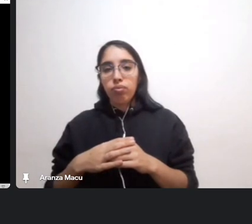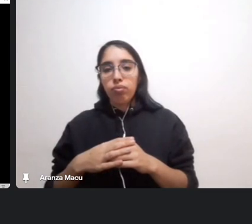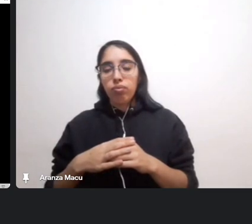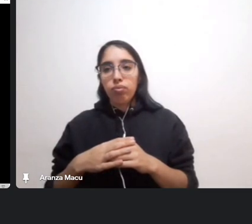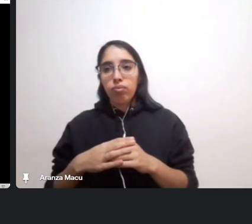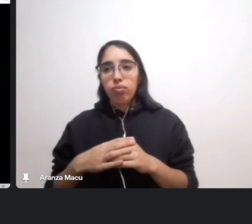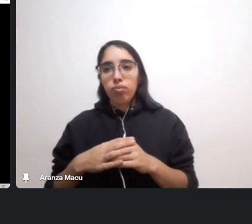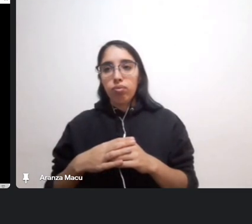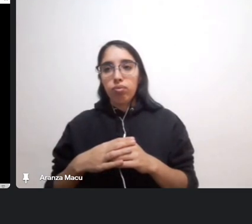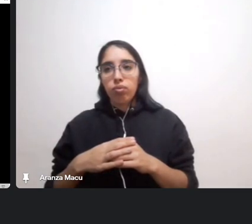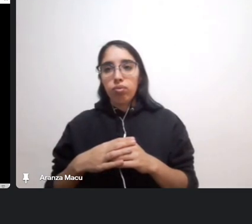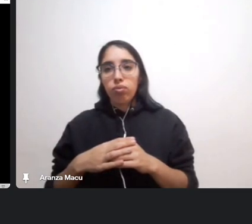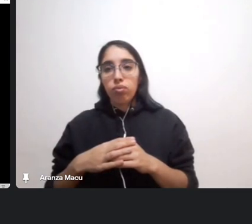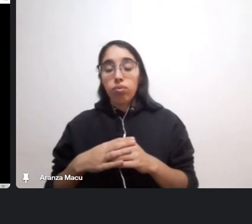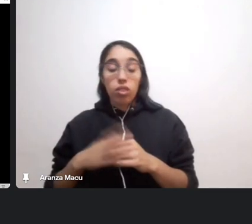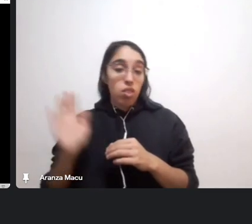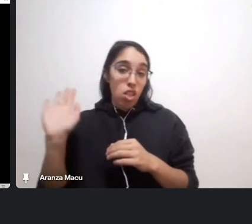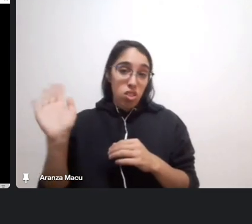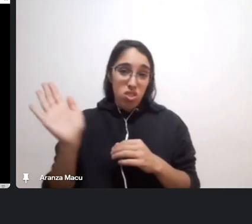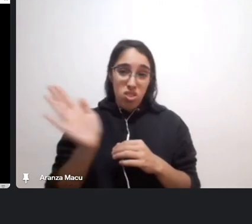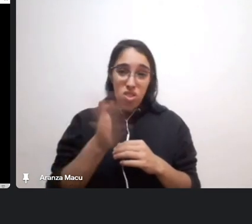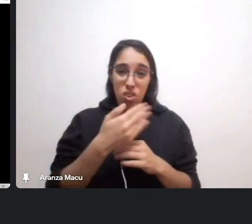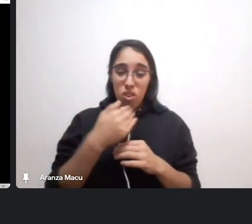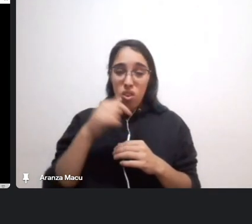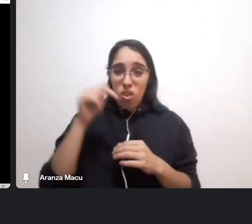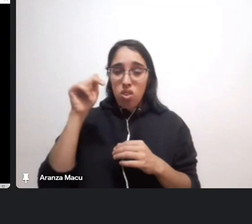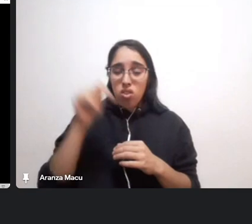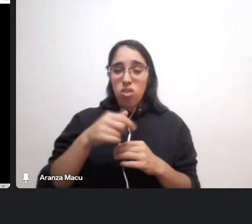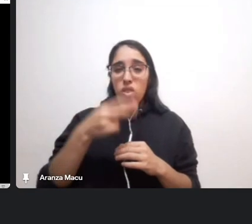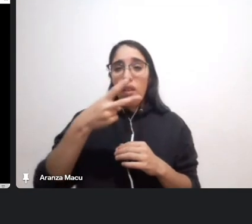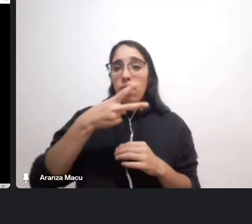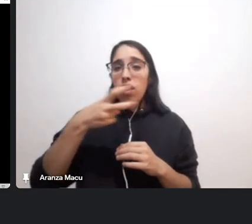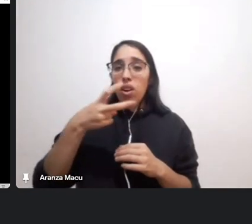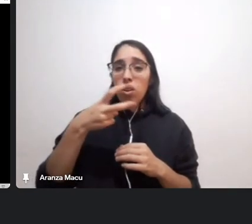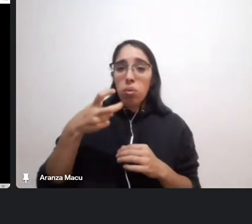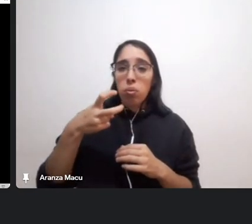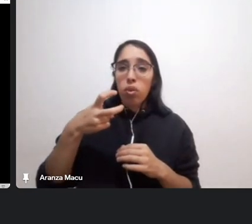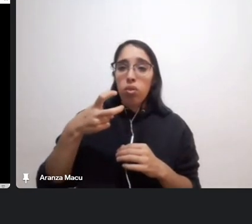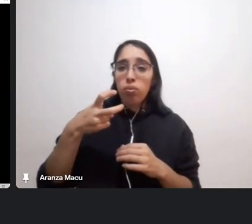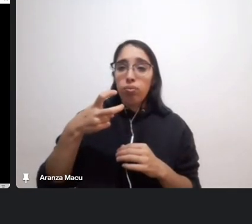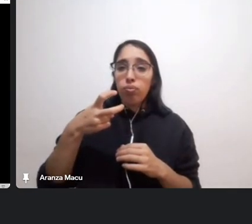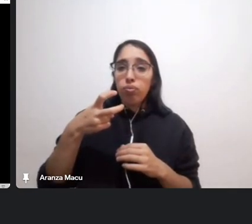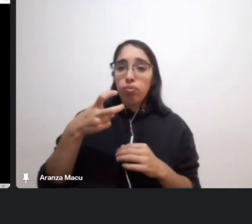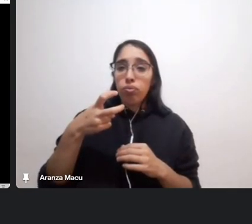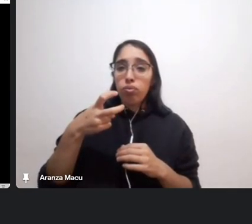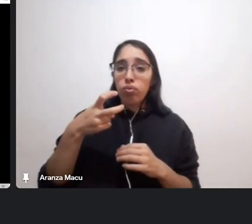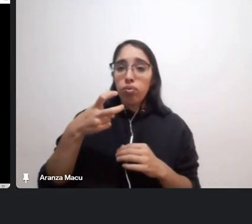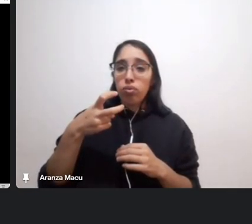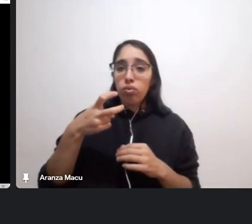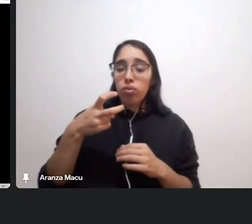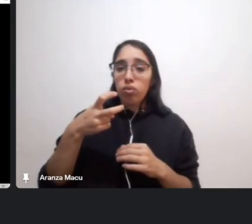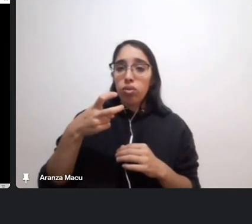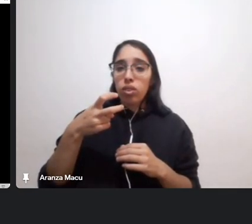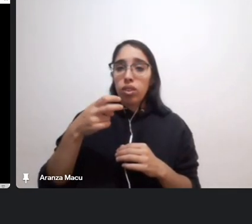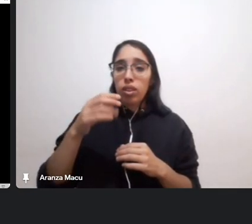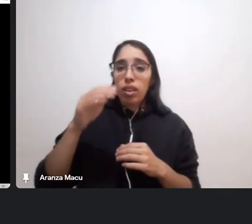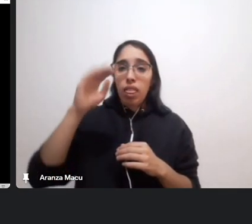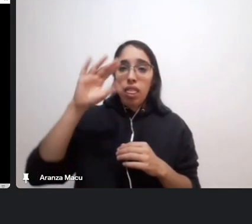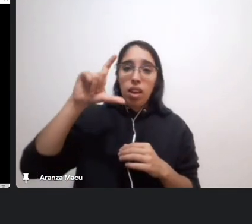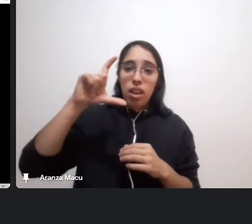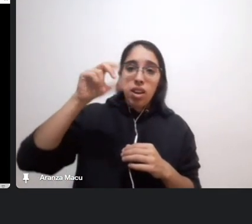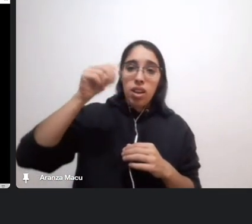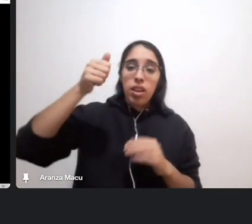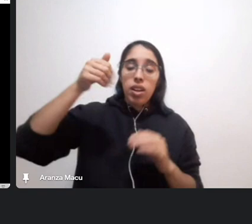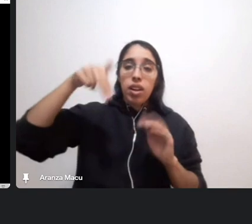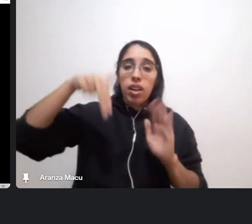todos estos verbos hasta acá, desde can, may, could, might, must, should y ought to, tienen una traducción, o en el caso